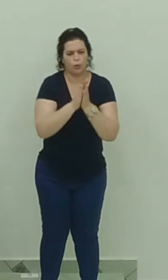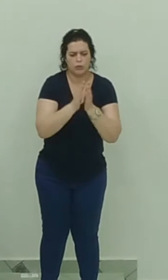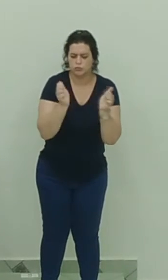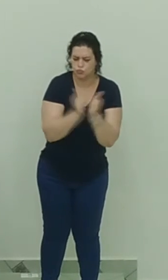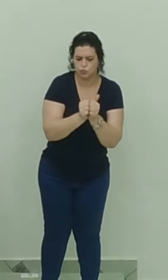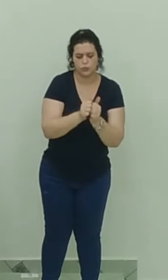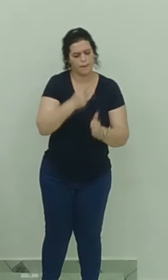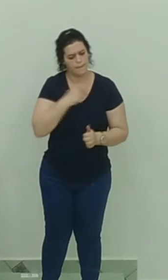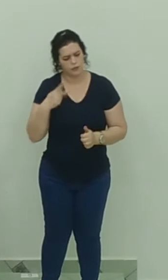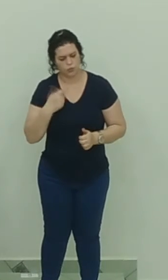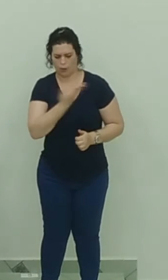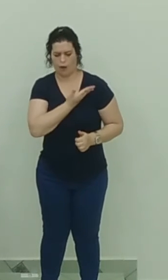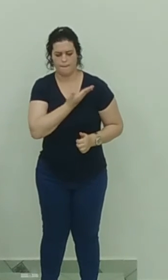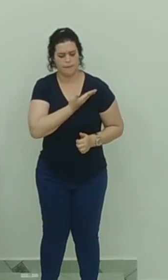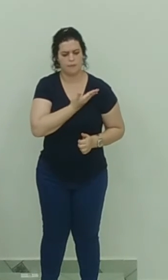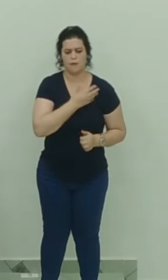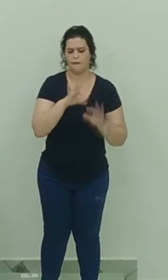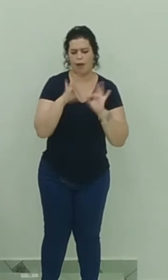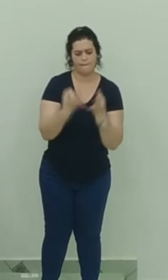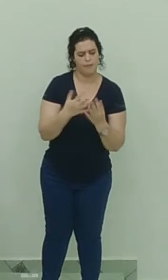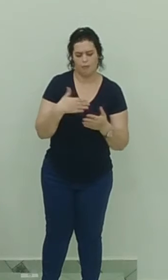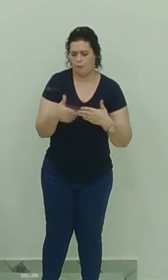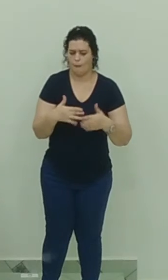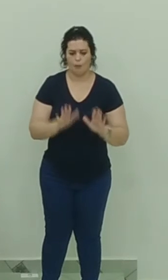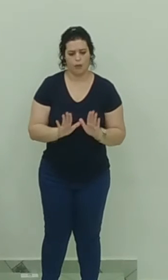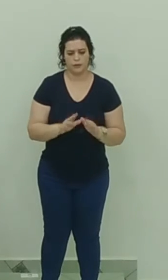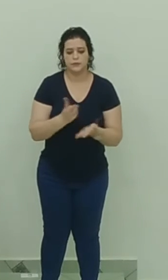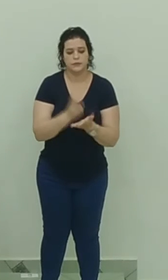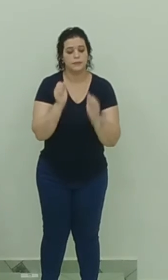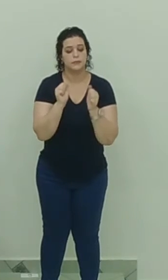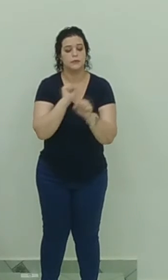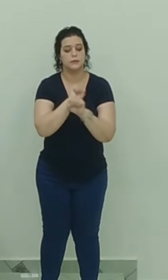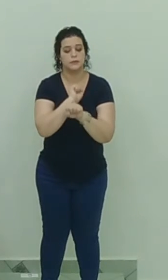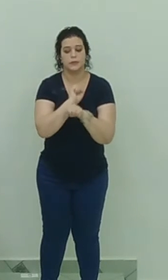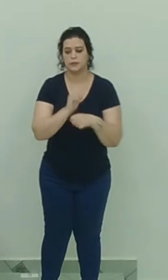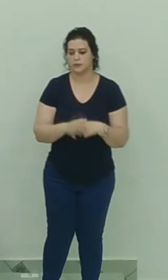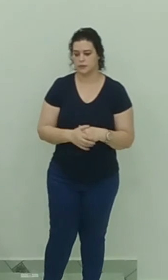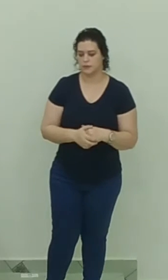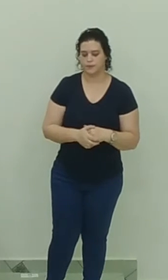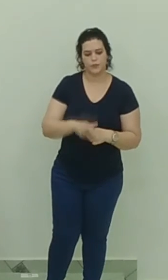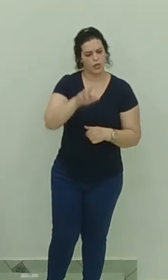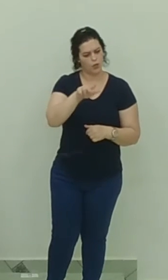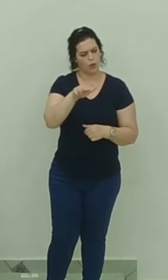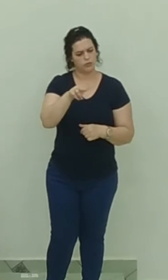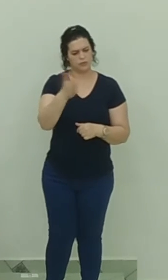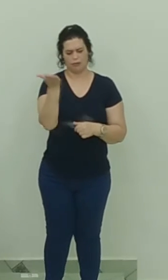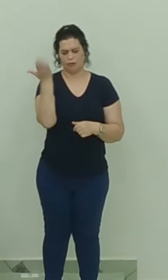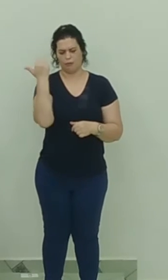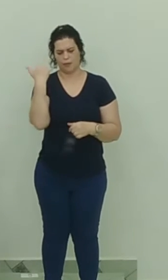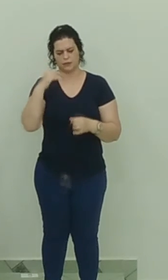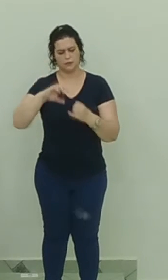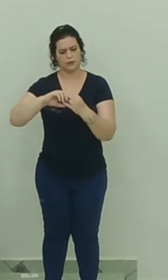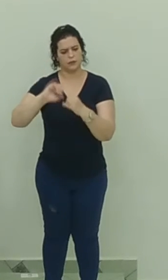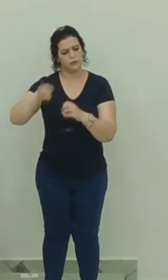Os sacerdotes eram aqueles que o povo sempre devia lembrar. Eles ficaram lá, esperando a gente chegar do